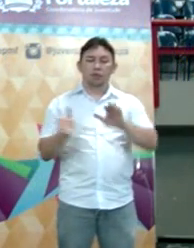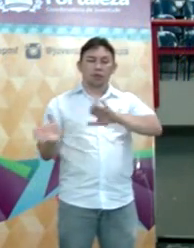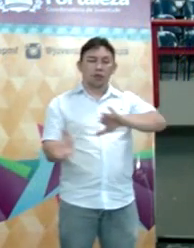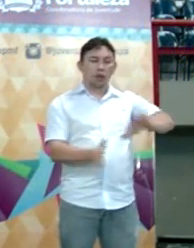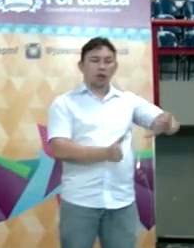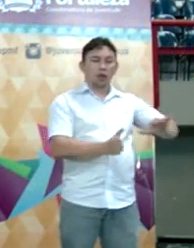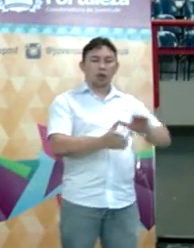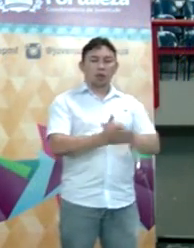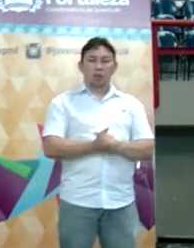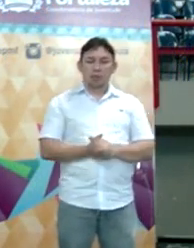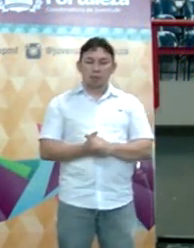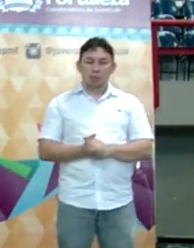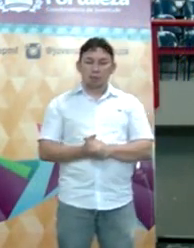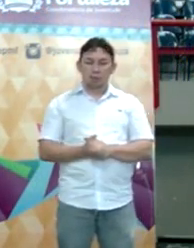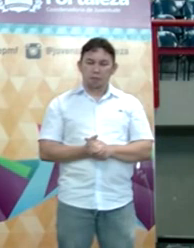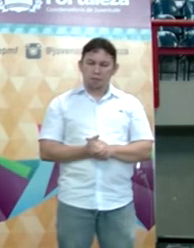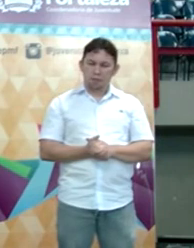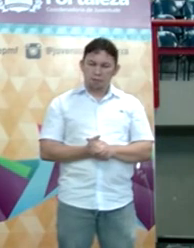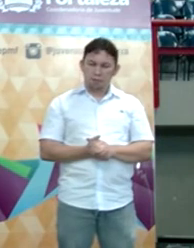Vamos agora para a quarta questão.